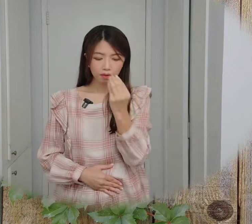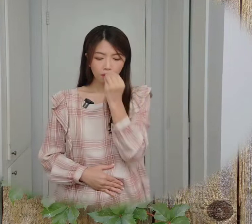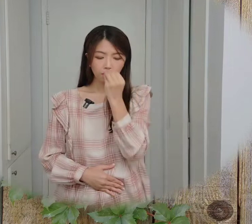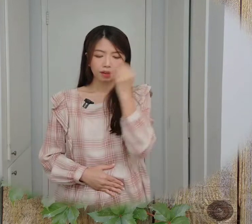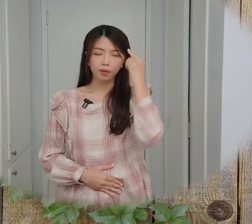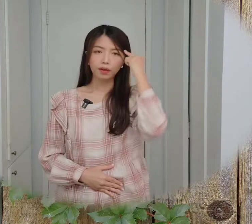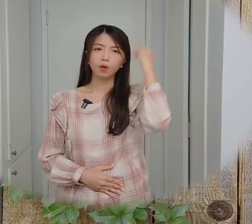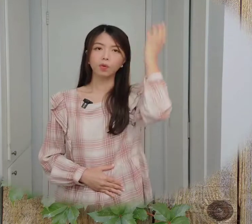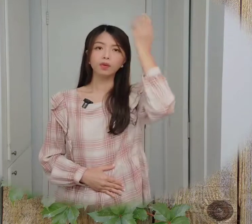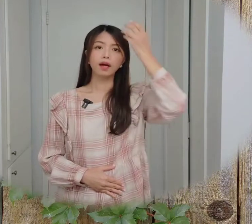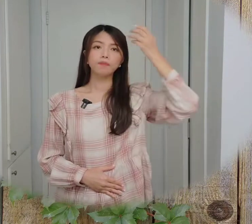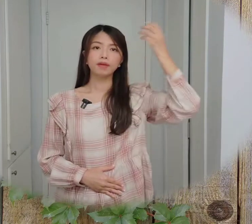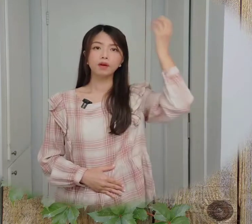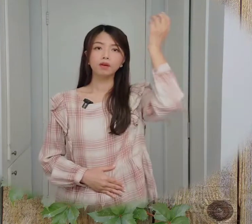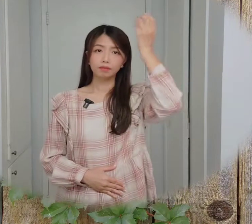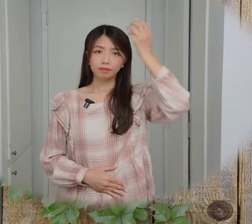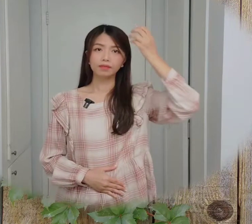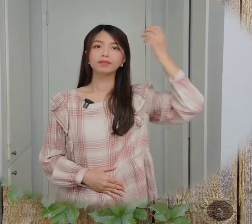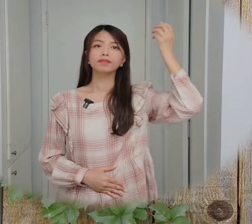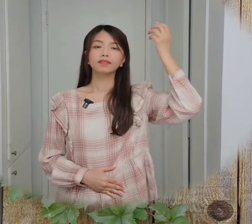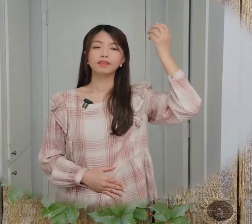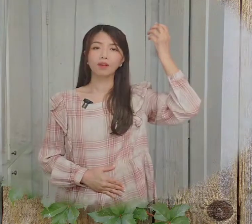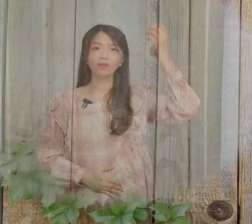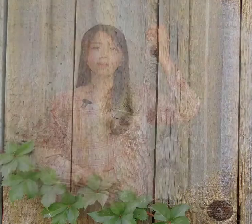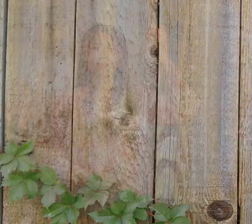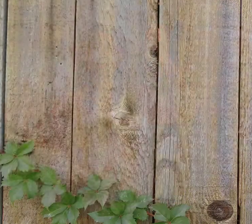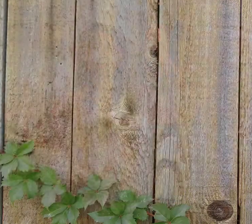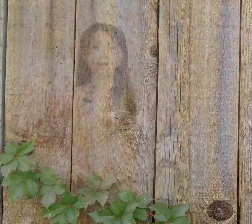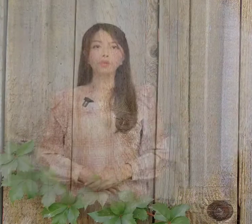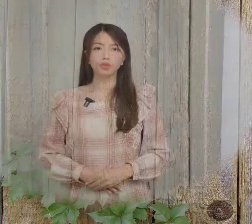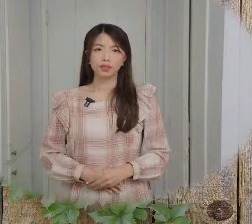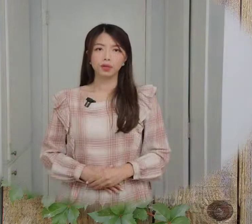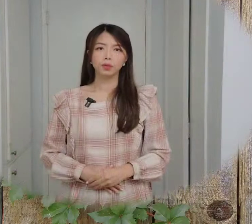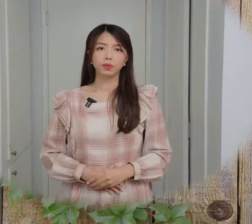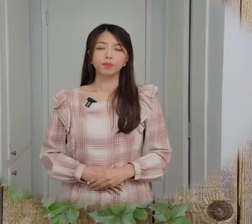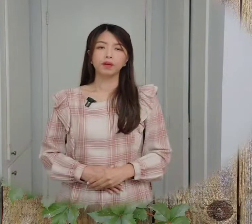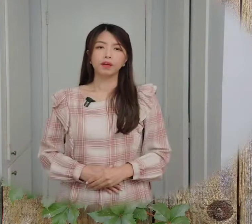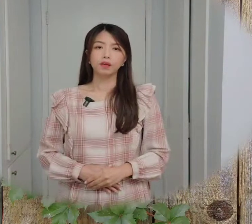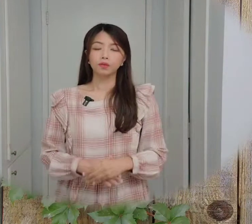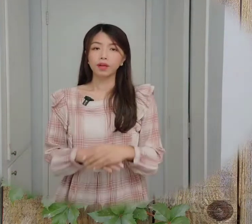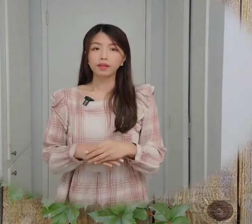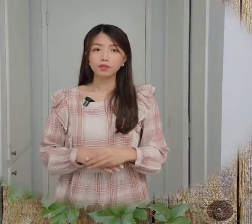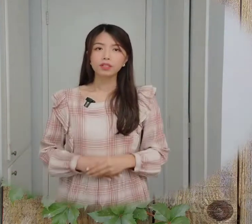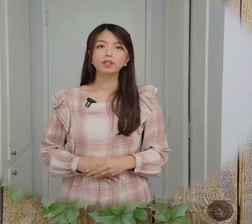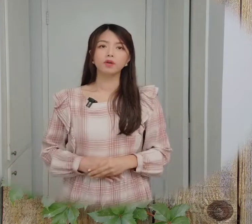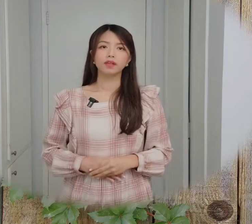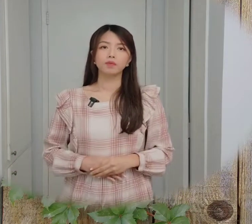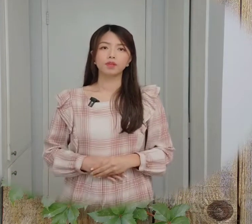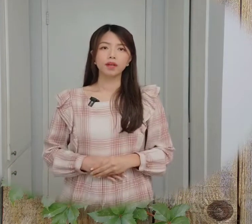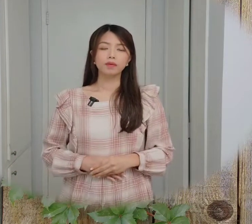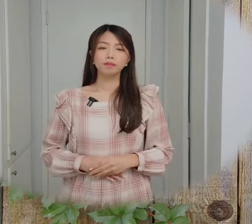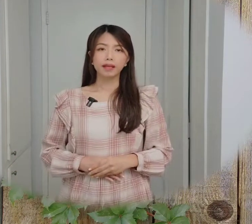합해서 거룩하다와 영혼 합해서 성령이에요. 성령 주시고. 우리한테 주시는